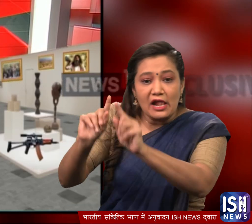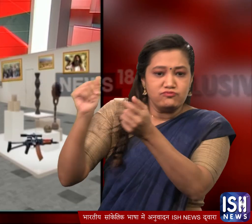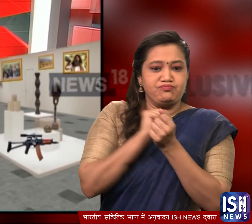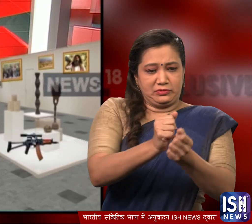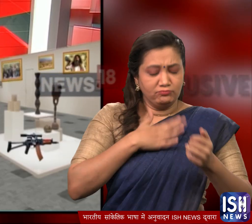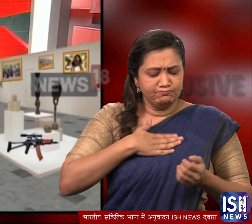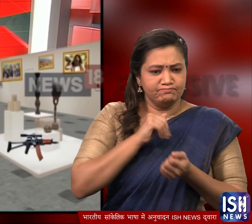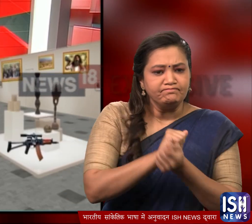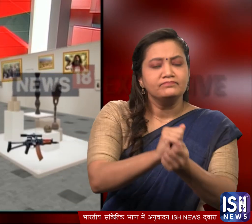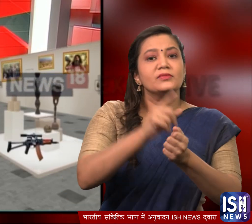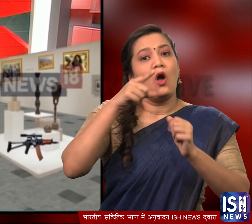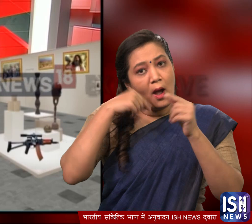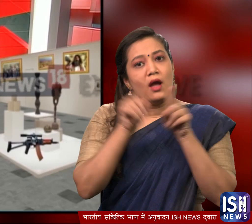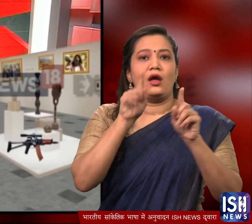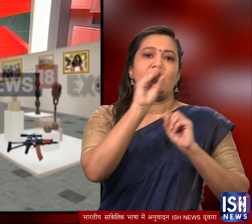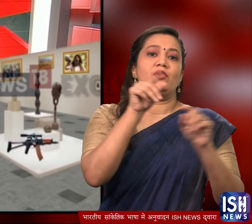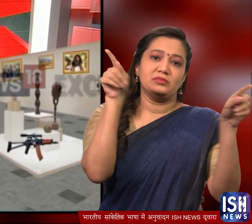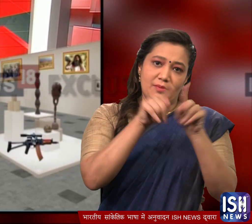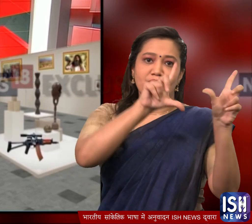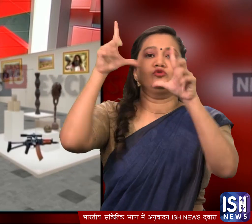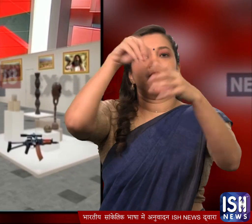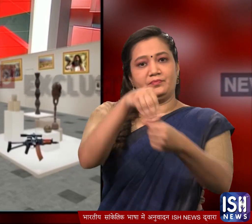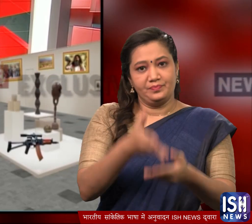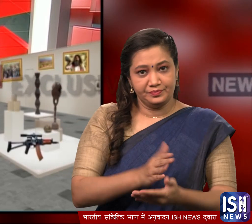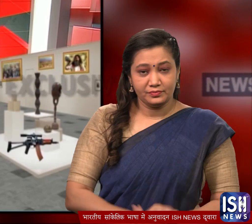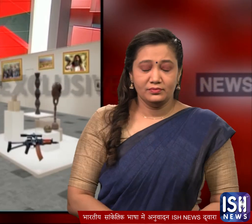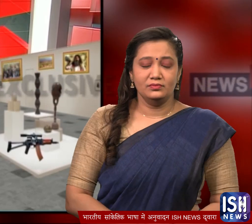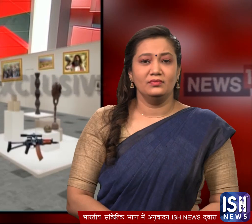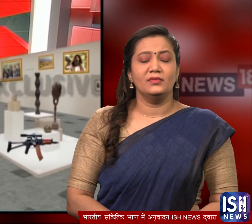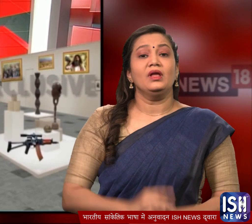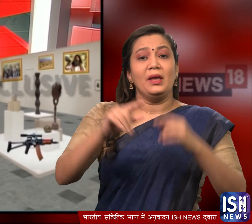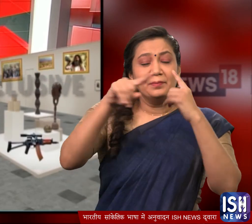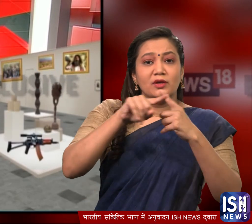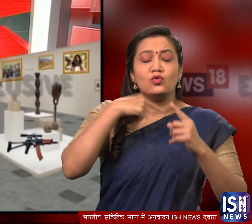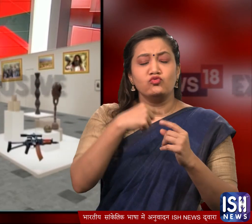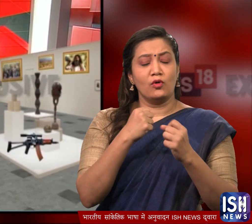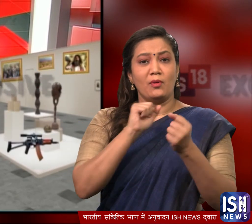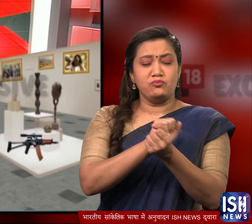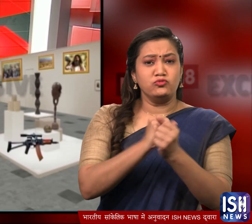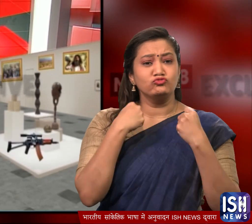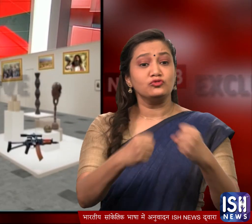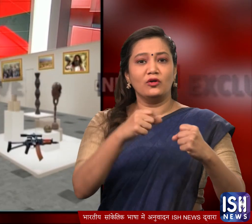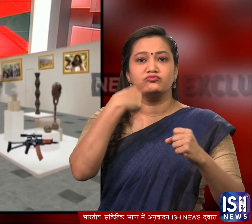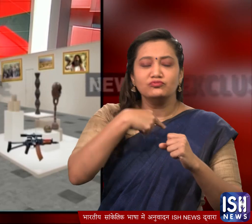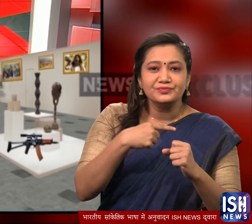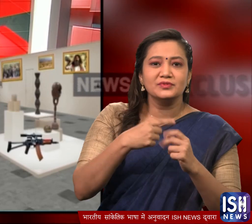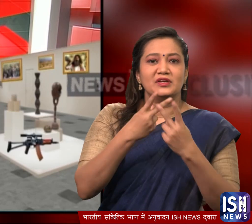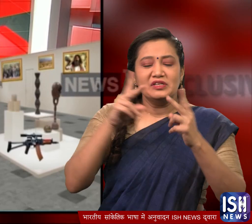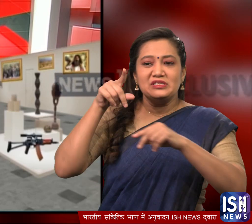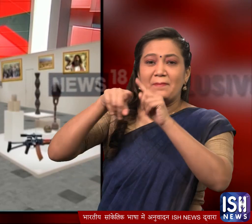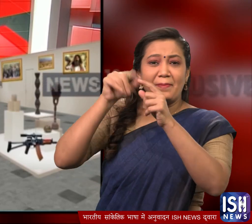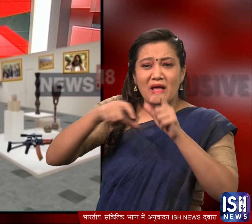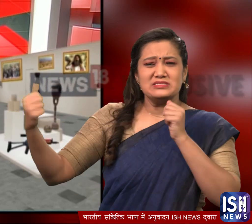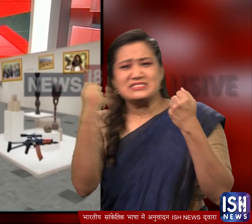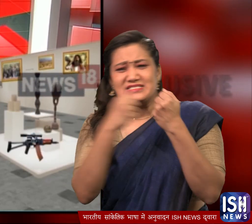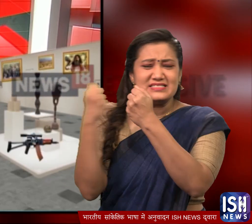डकैतों ने सरेंडर किया था, उनकी जानकारी भी इस म्यूजियम में दी जाएगी। इसके अलावा म्यूजियम में उन बहादुर पुलिस वालों के किस्से भी बताए जाएंगे